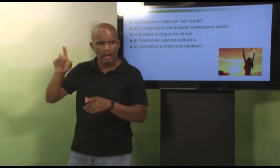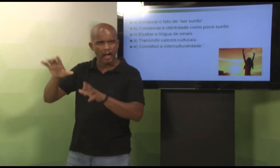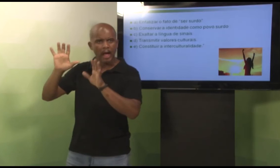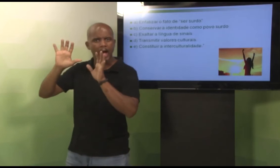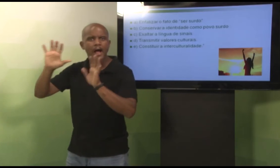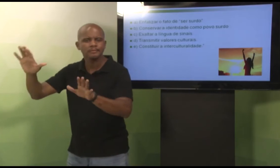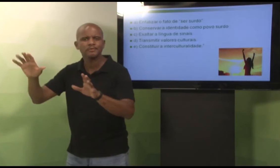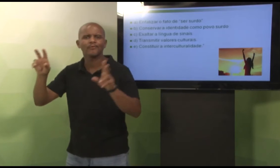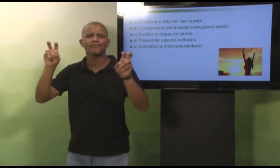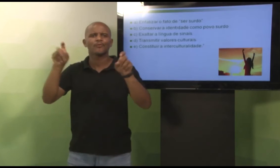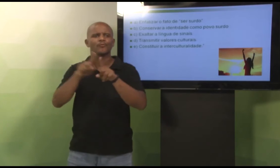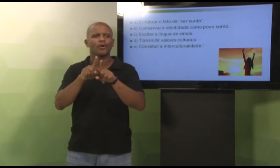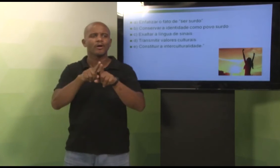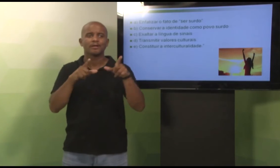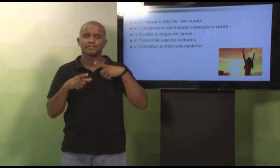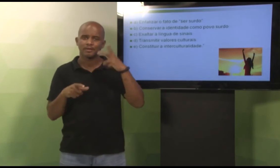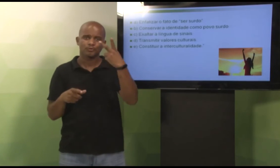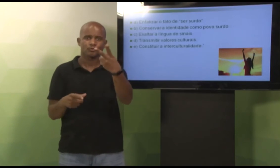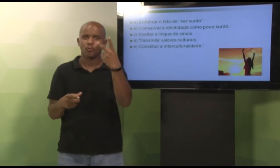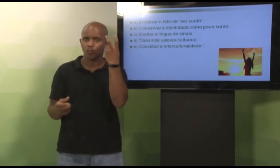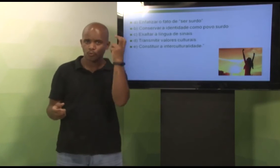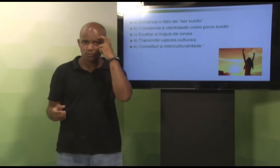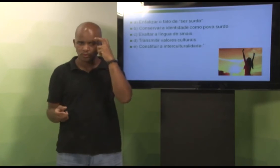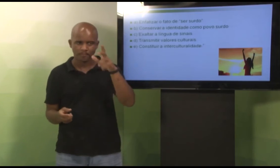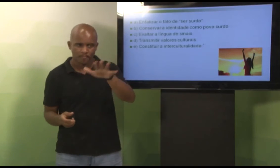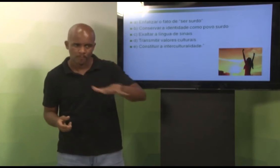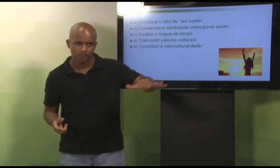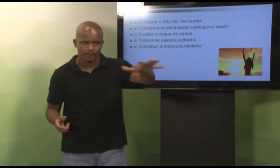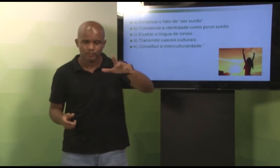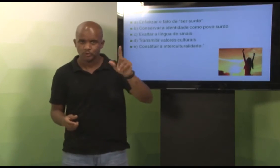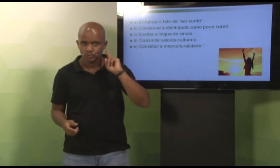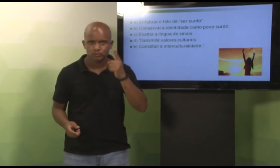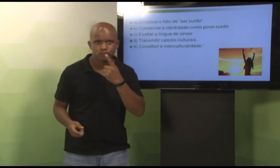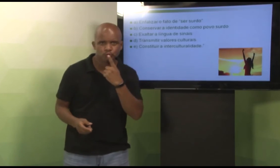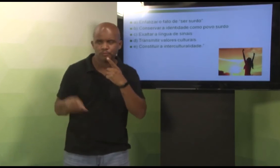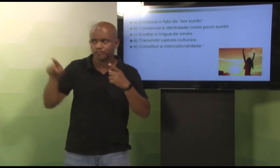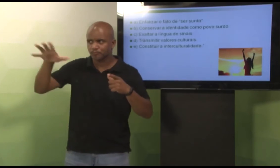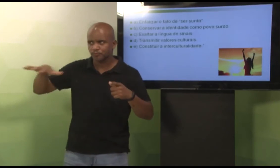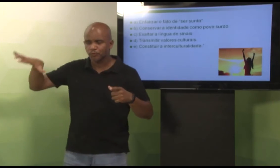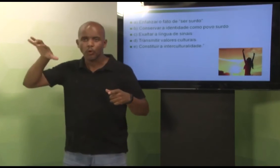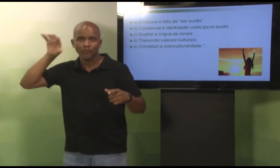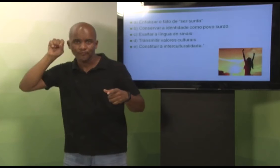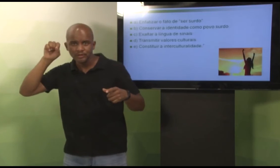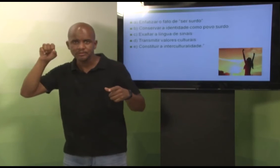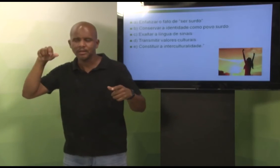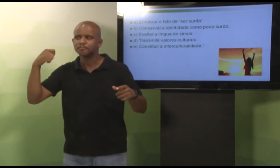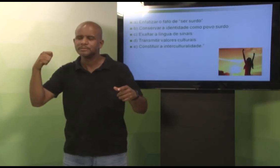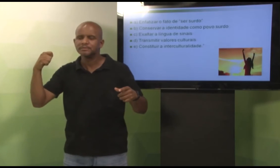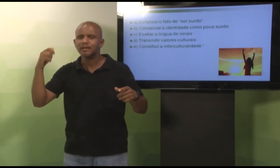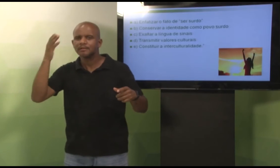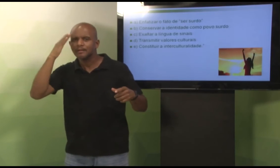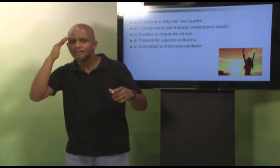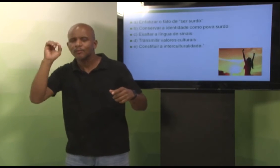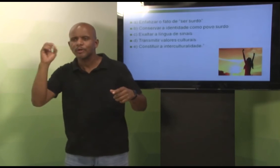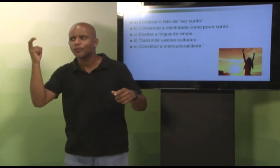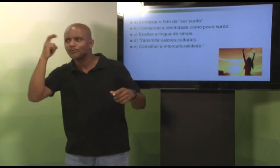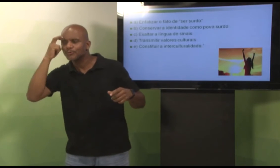essas especificidades culturais dos surdos aos ouvintes. É necessário que eles entendam que